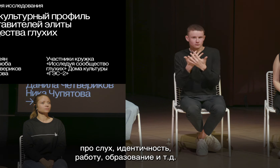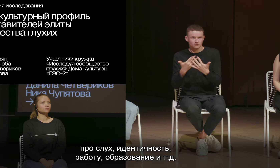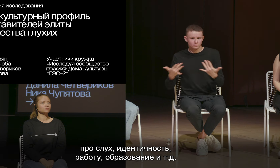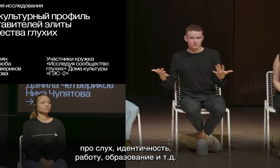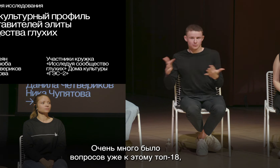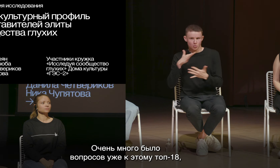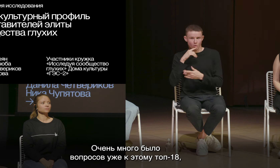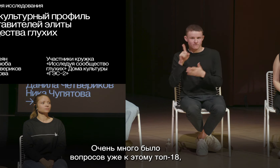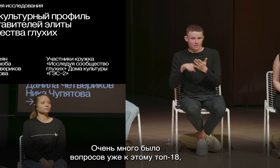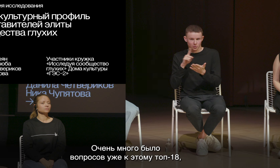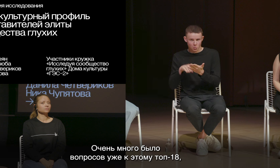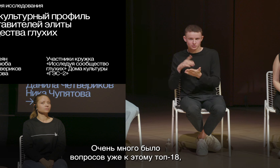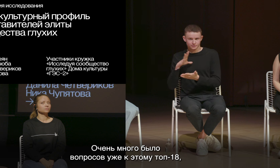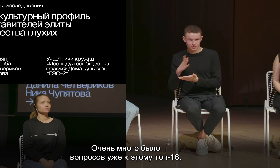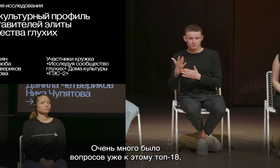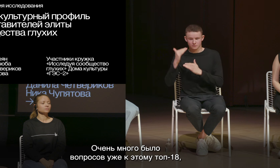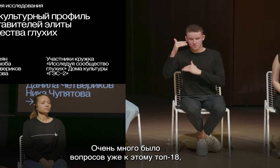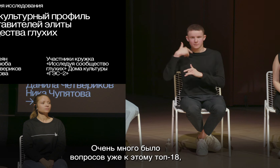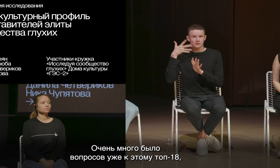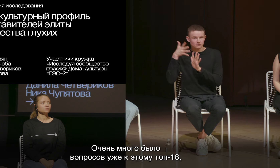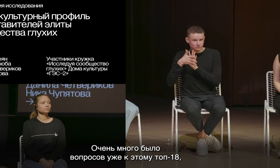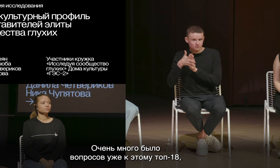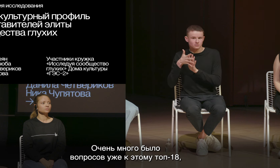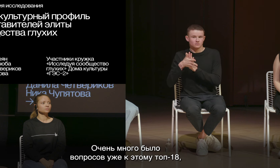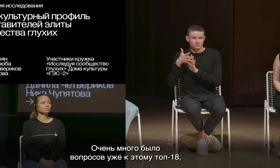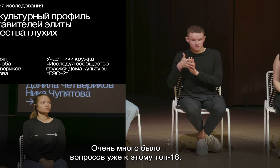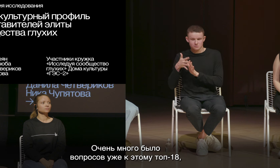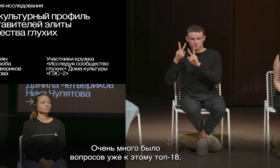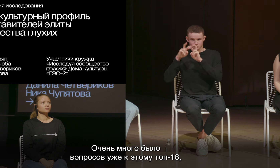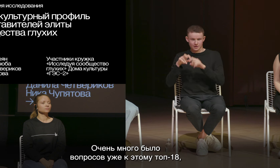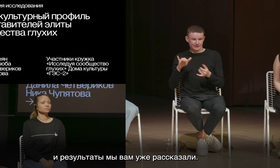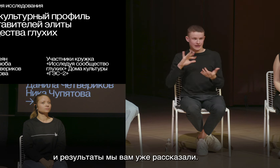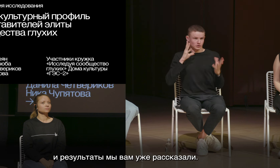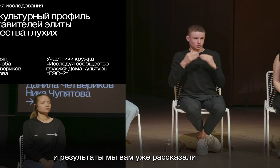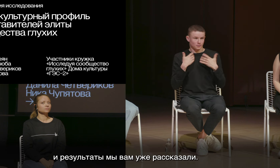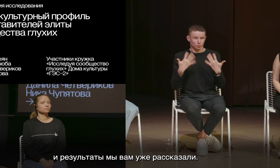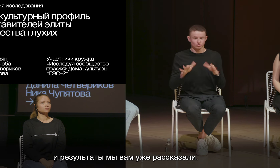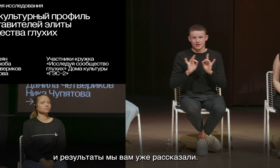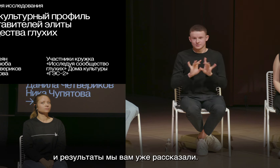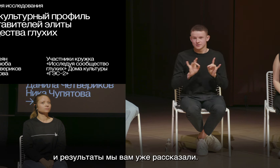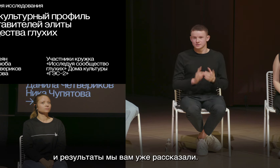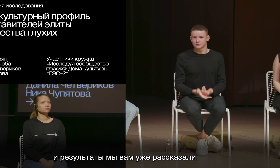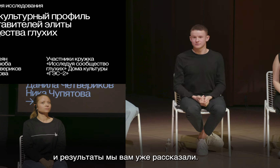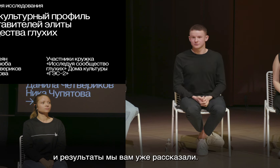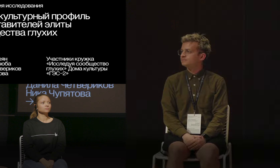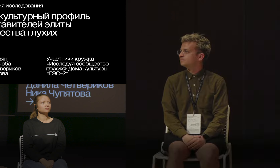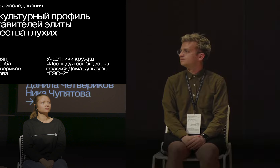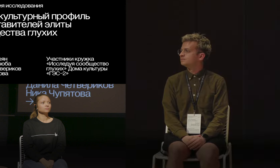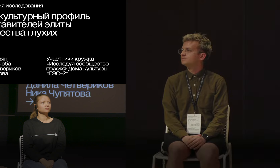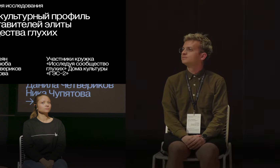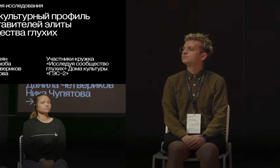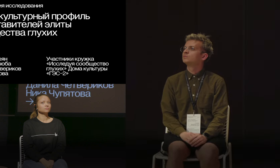они работают, какое у них образование. Очень много было вопросов уже вот к этому топу-18. И результат сегодняшний мы вам уже рассказали.